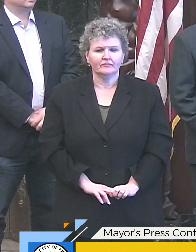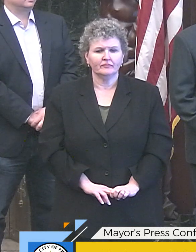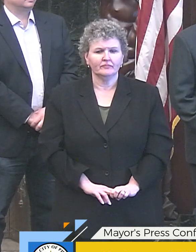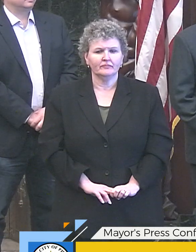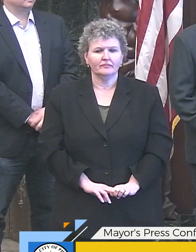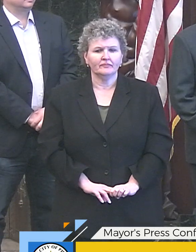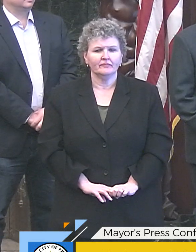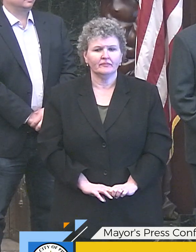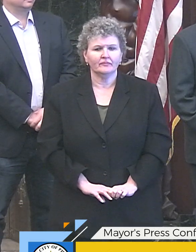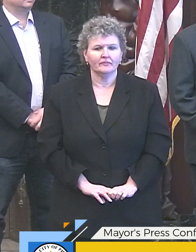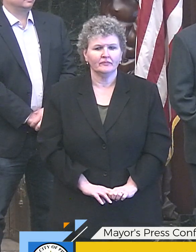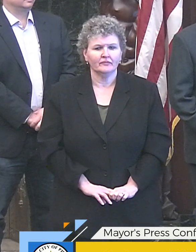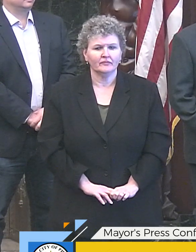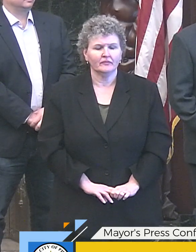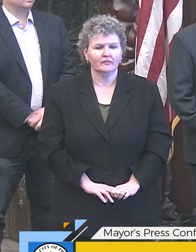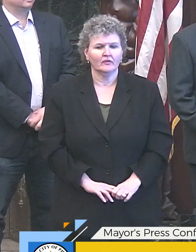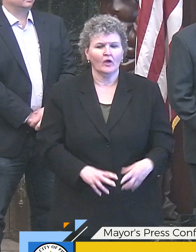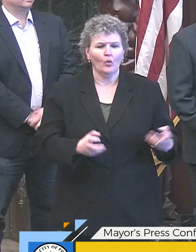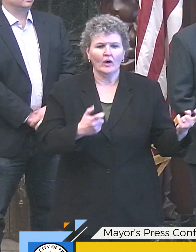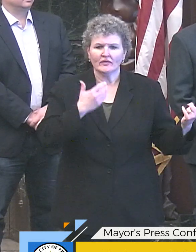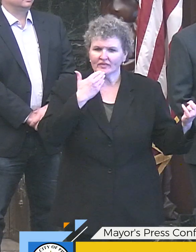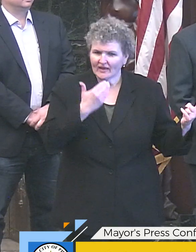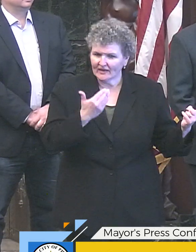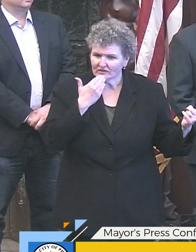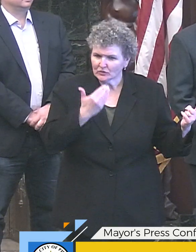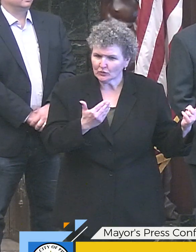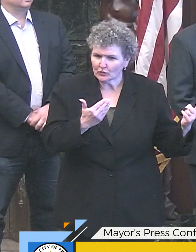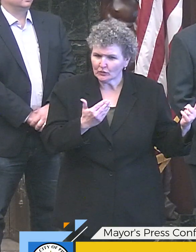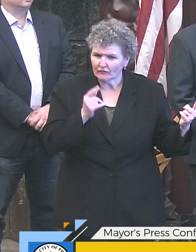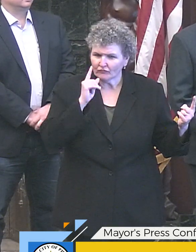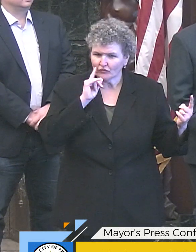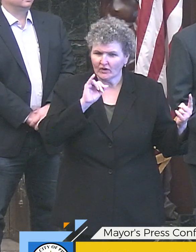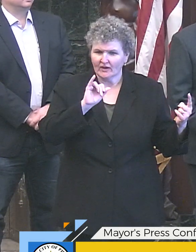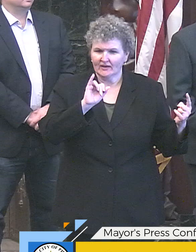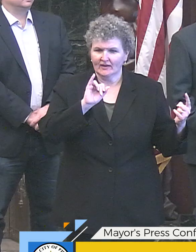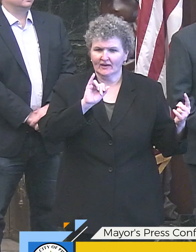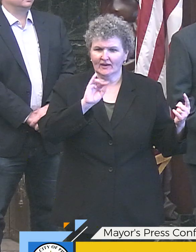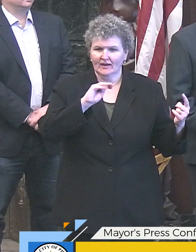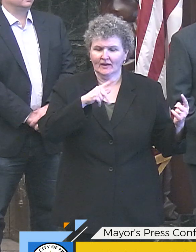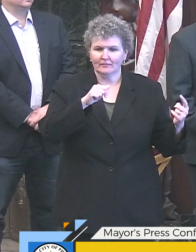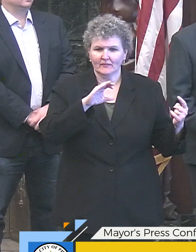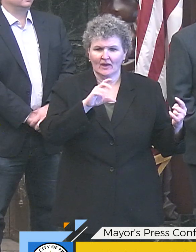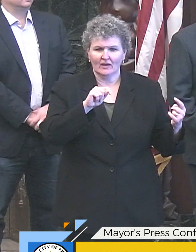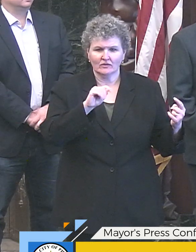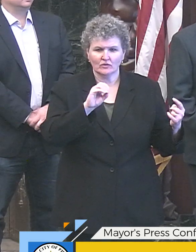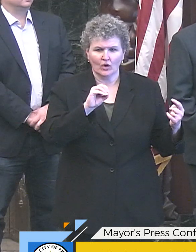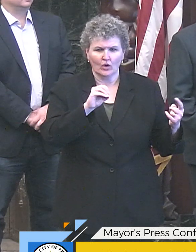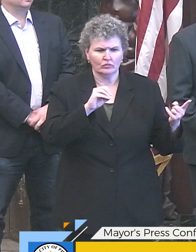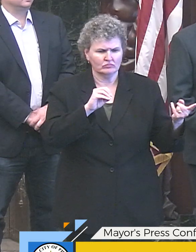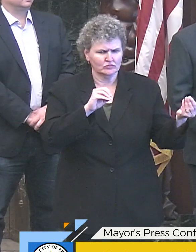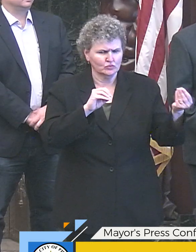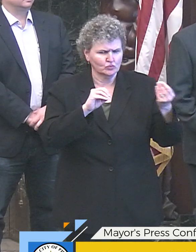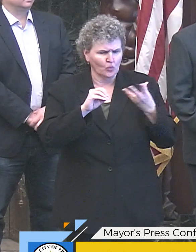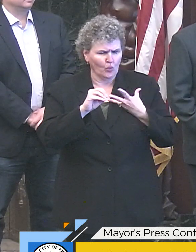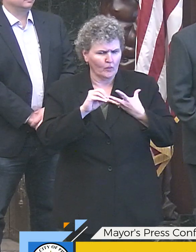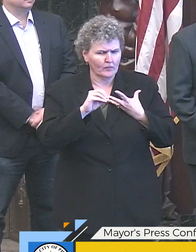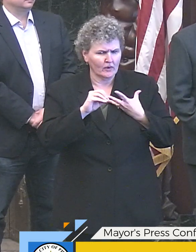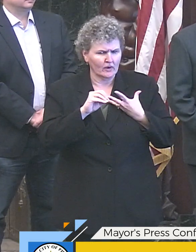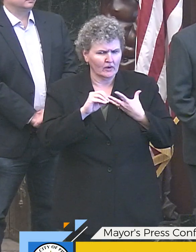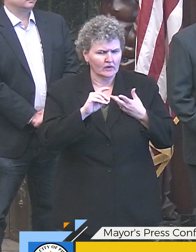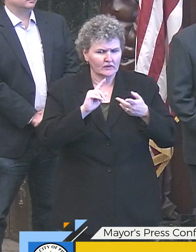like to thank you for the letter that you sent us to Impacto. And I have a question in regards to support for the communities in South